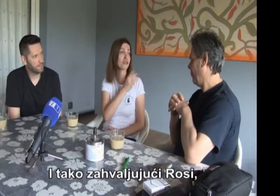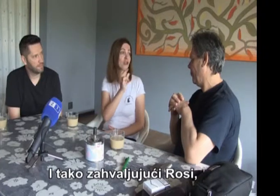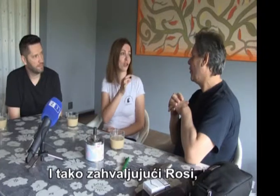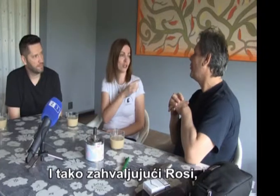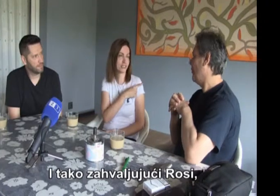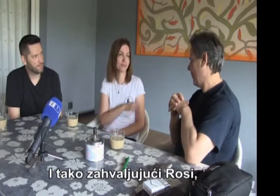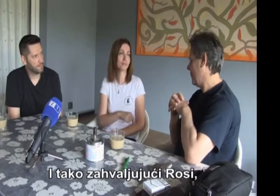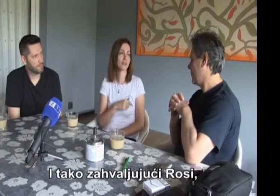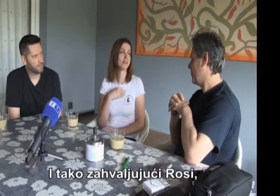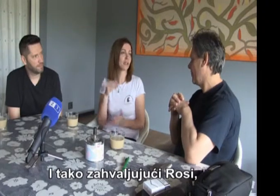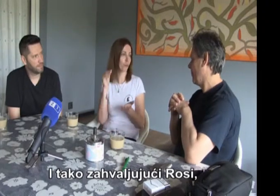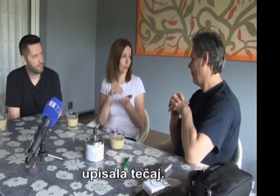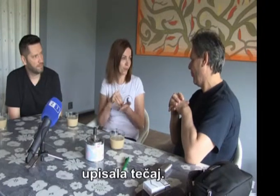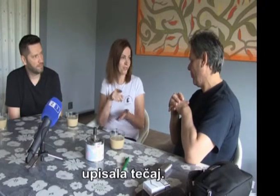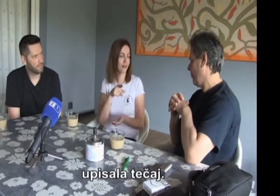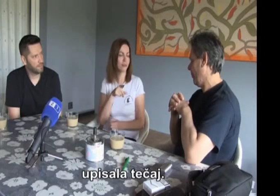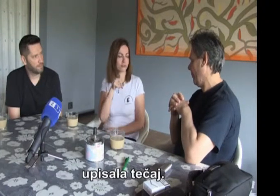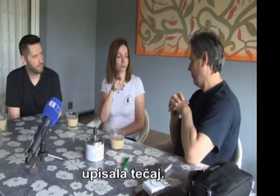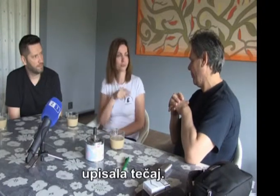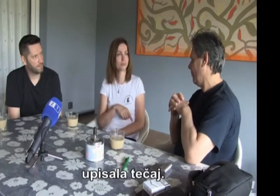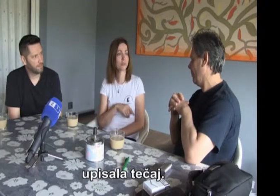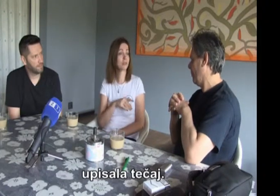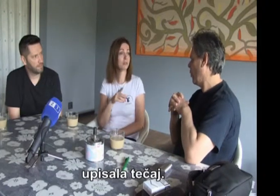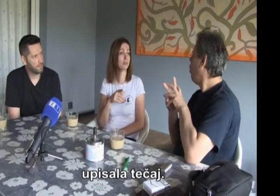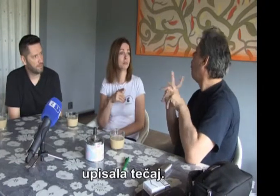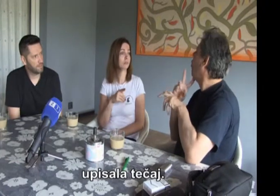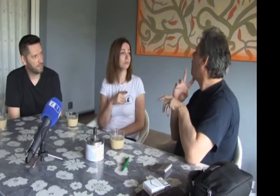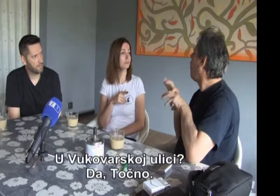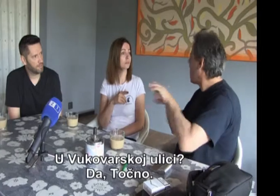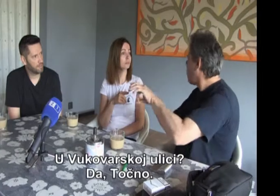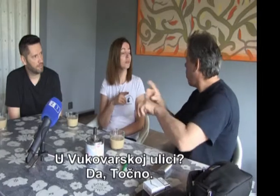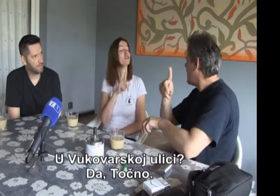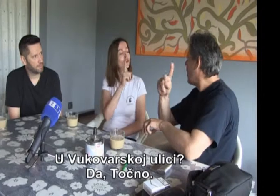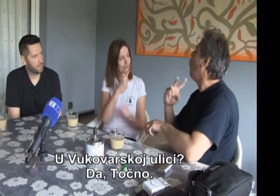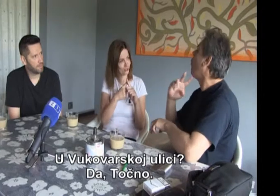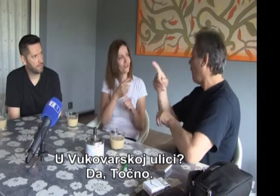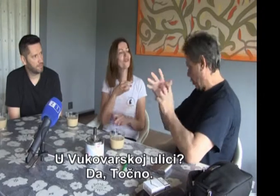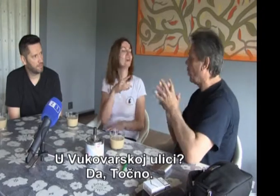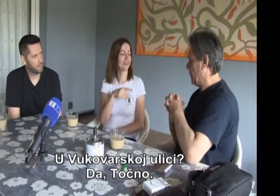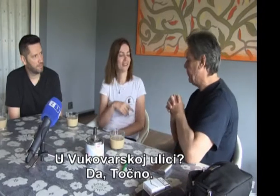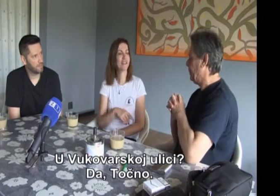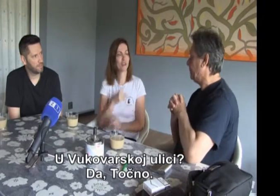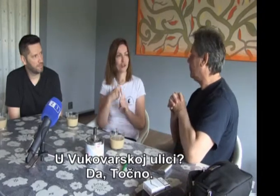Zahvaljujući Rosi sam upisala i... U Vukovarskom licu, u Vukovarskom. Da,